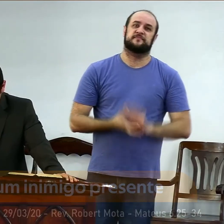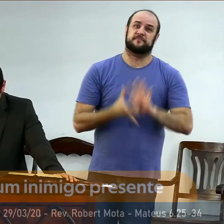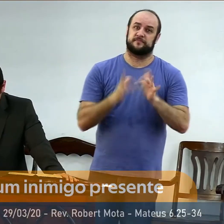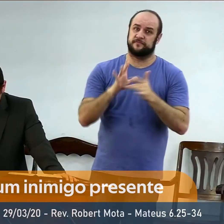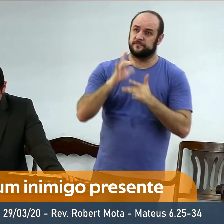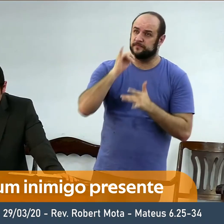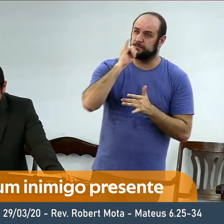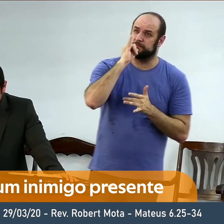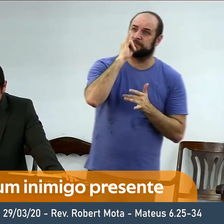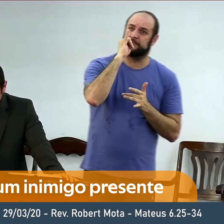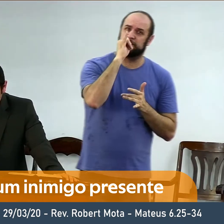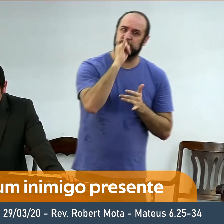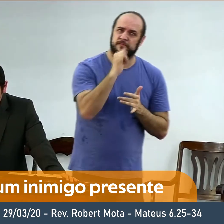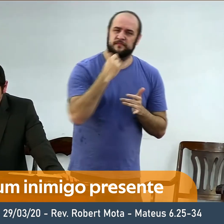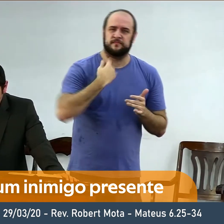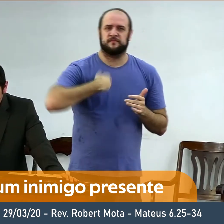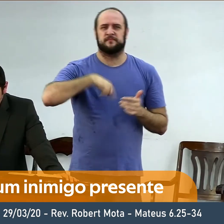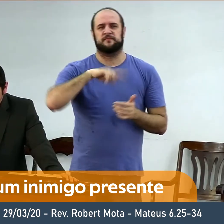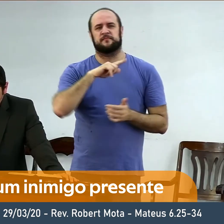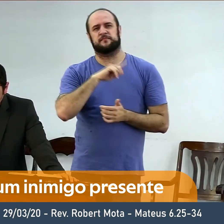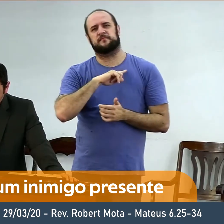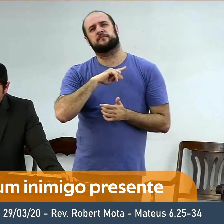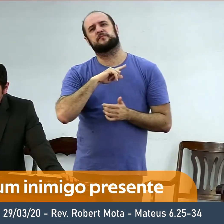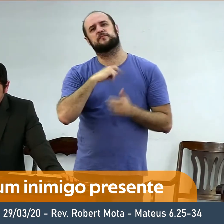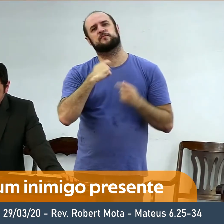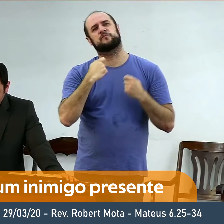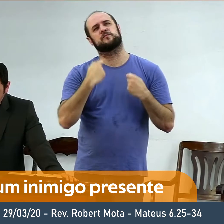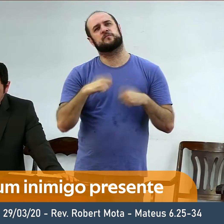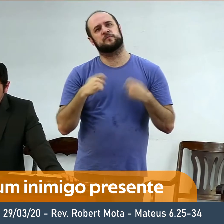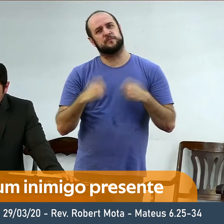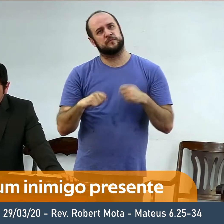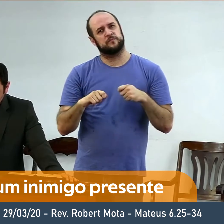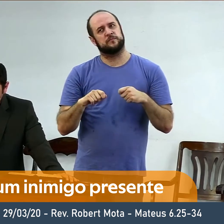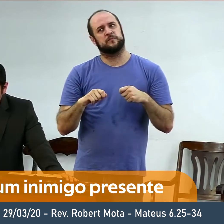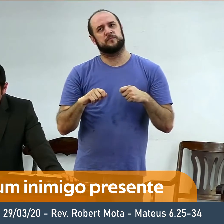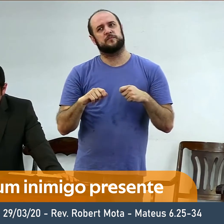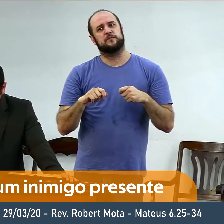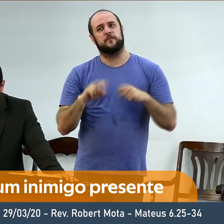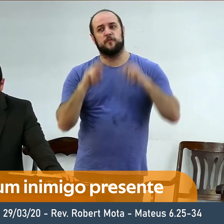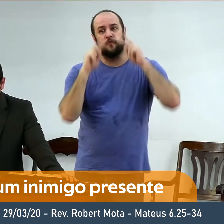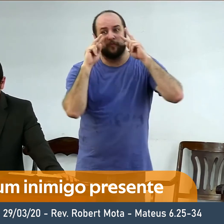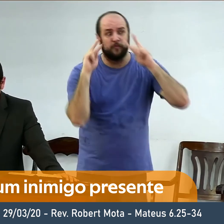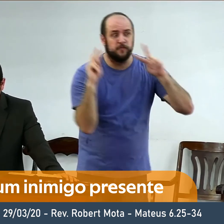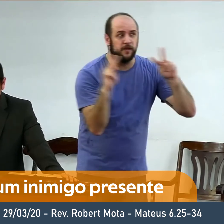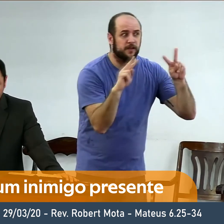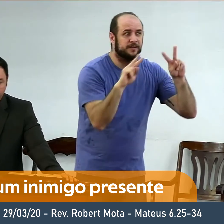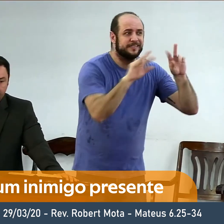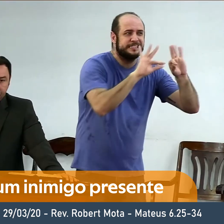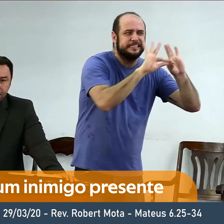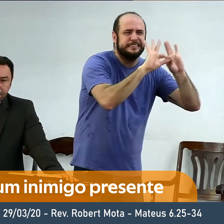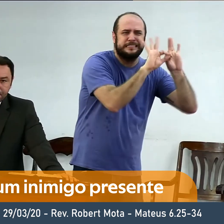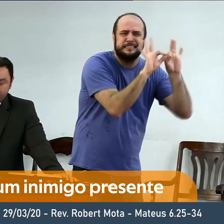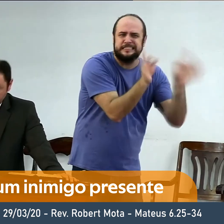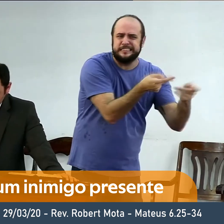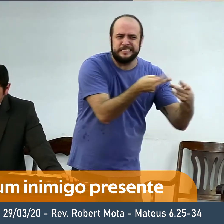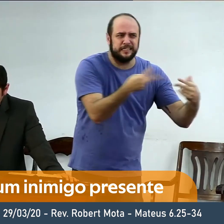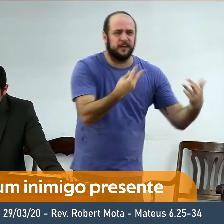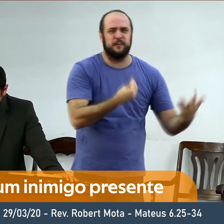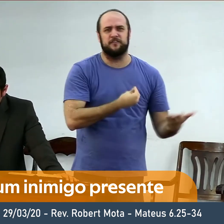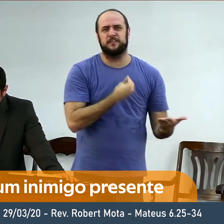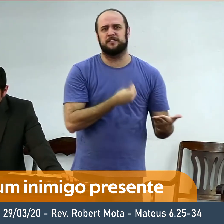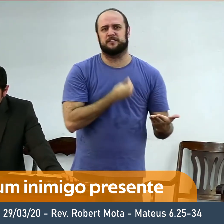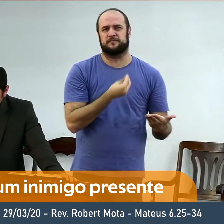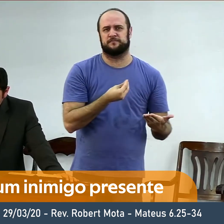nós observarmos as flores mais simples que estão ao nosso redor. Por